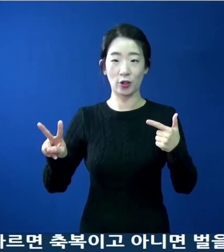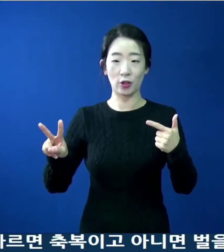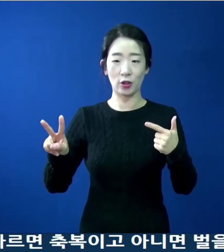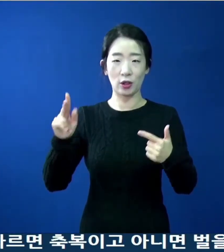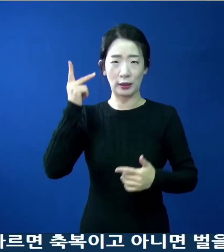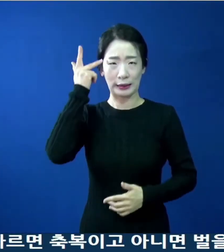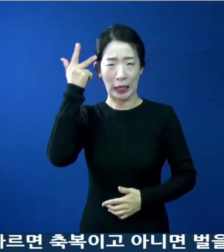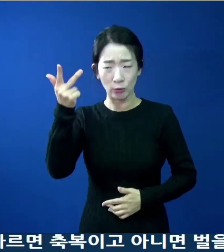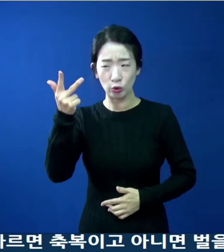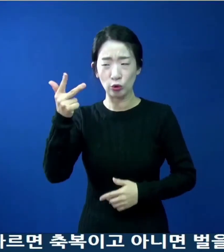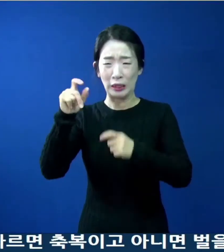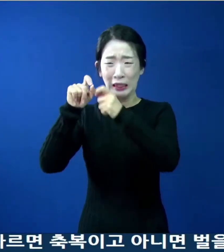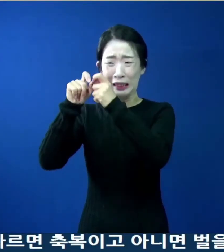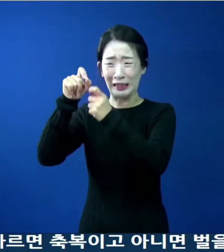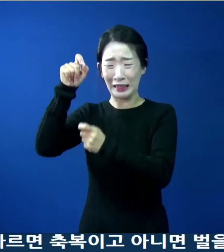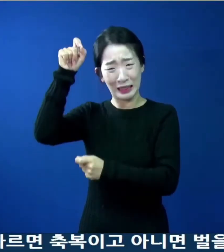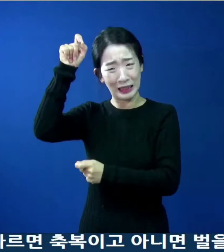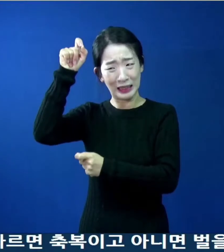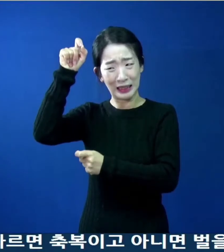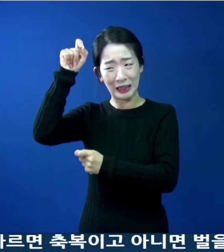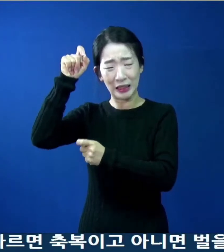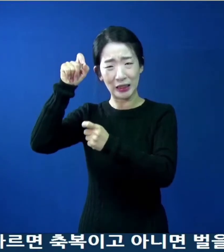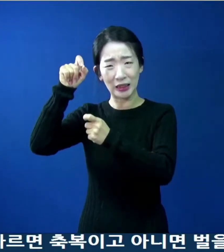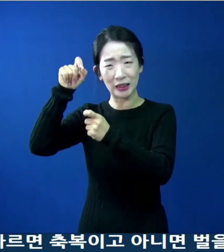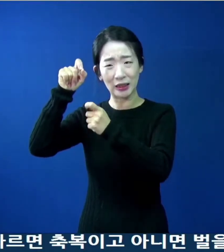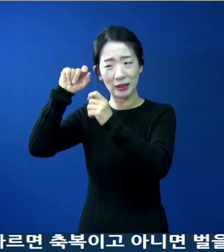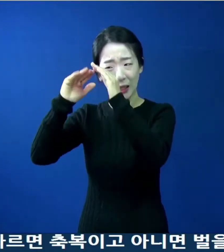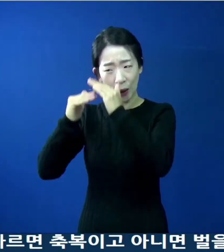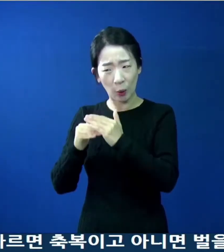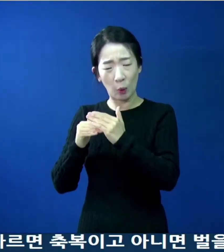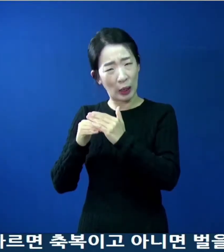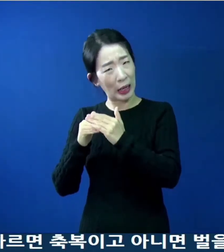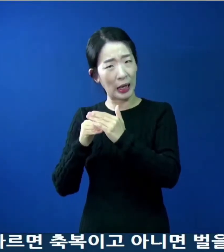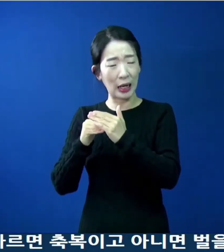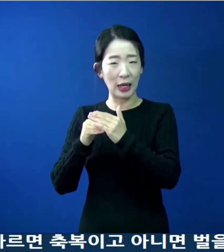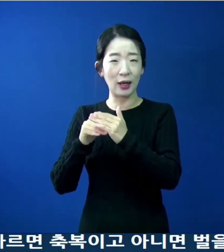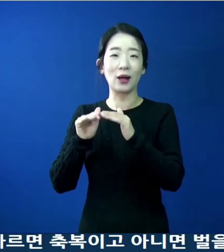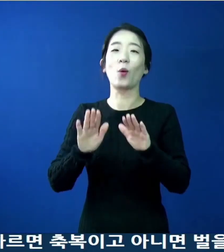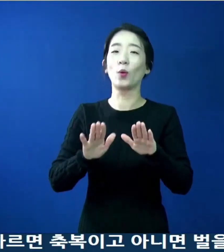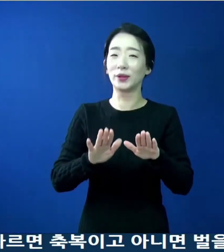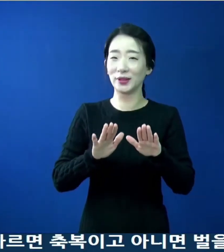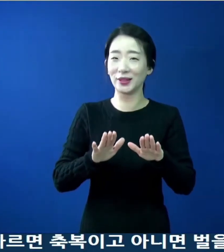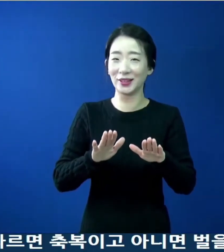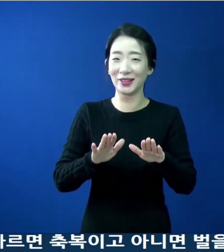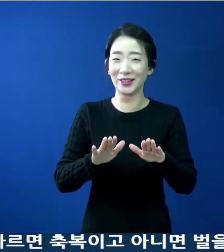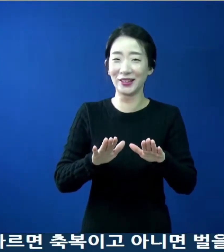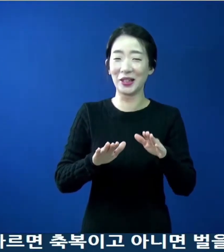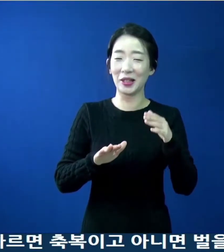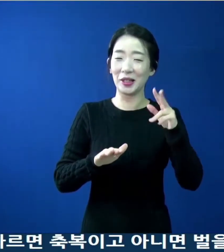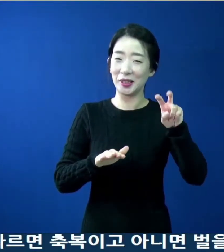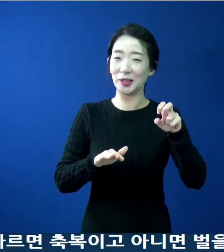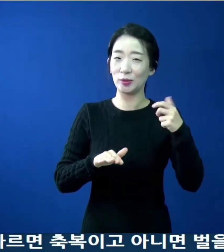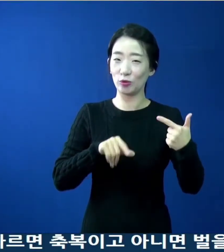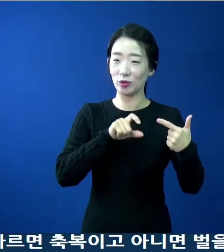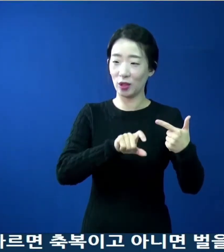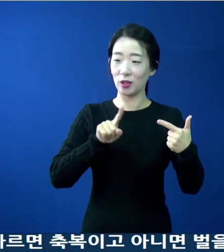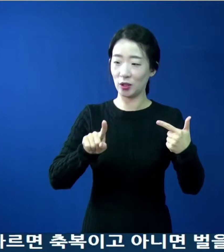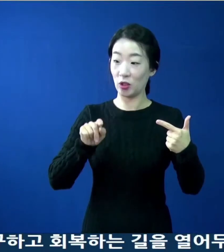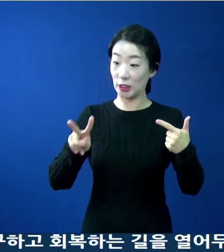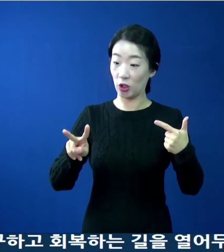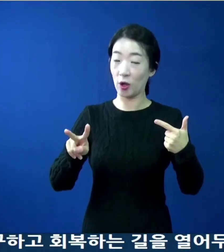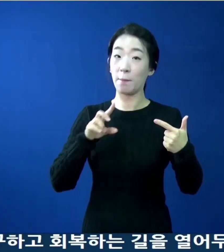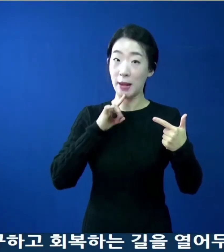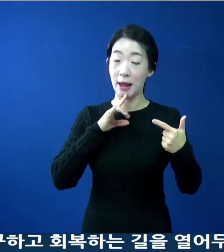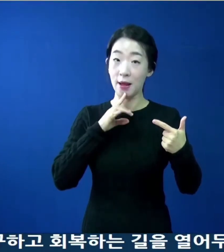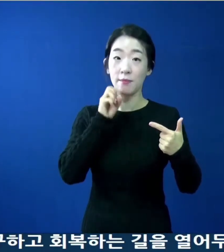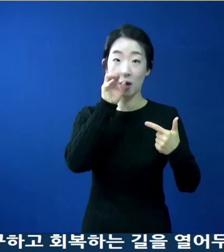조금 근심하는 빛이 저에게 전달이 됩니다. 오늘 2절 다룬다 그러는데 별로 기뻐하는 기색은 별로